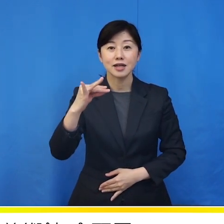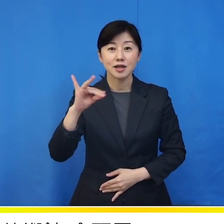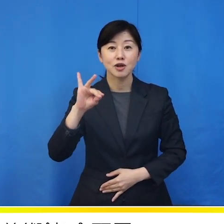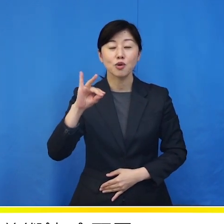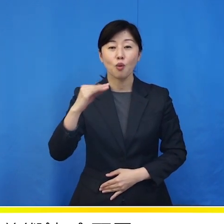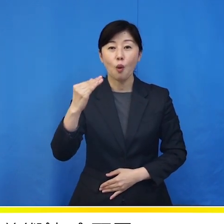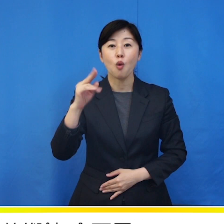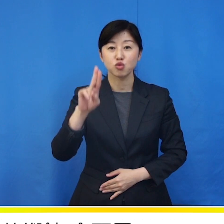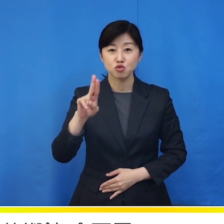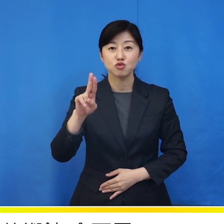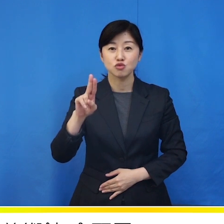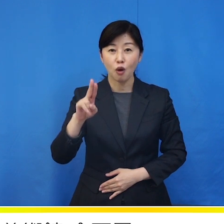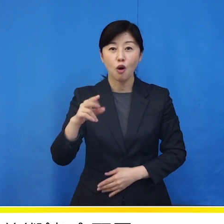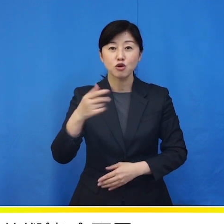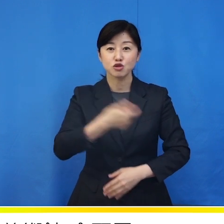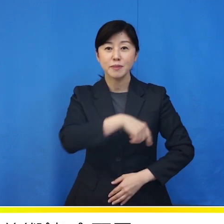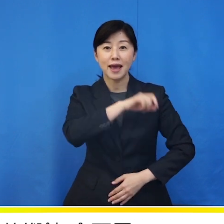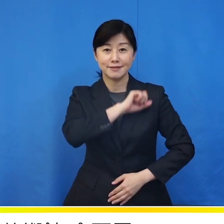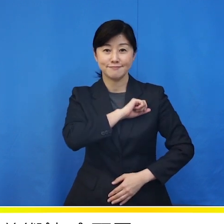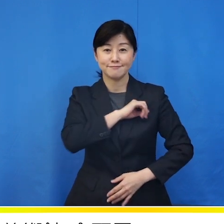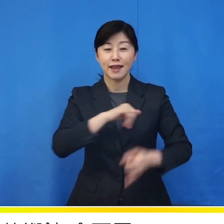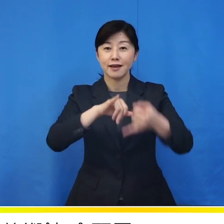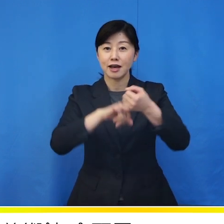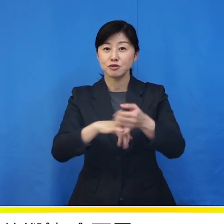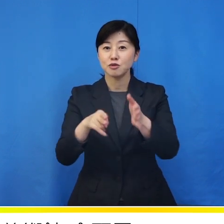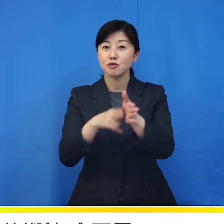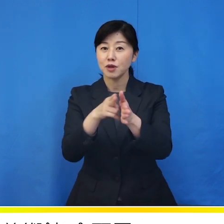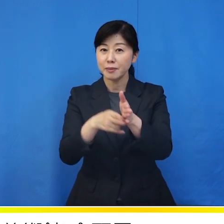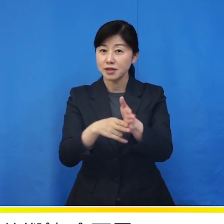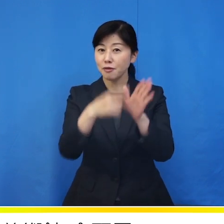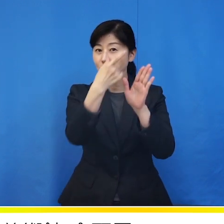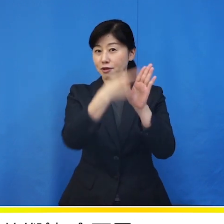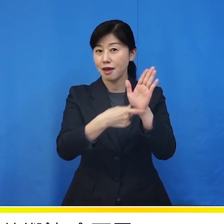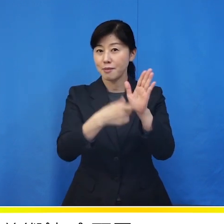約束の旅を開催しています